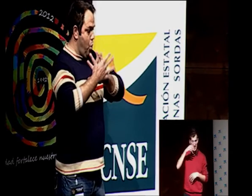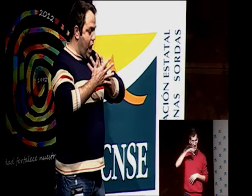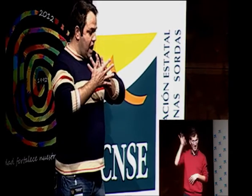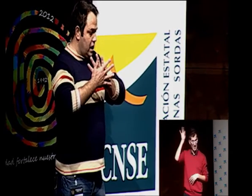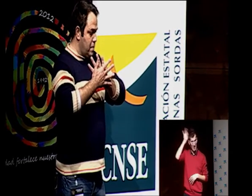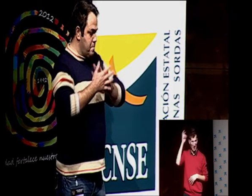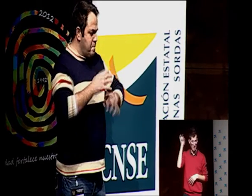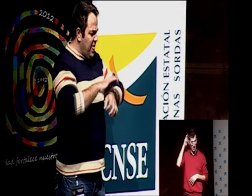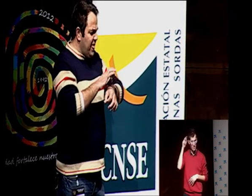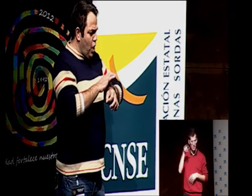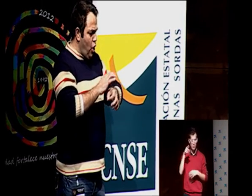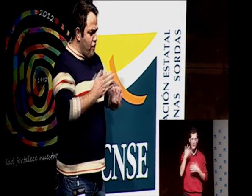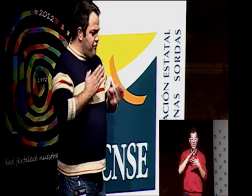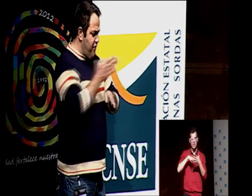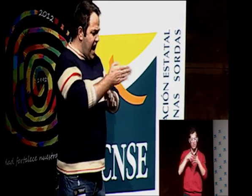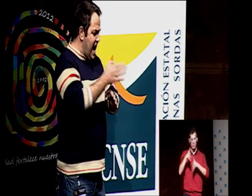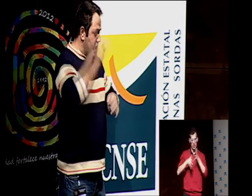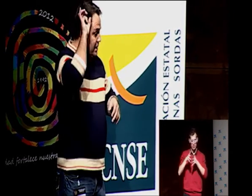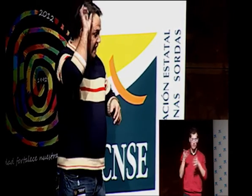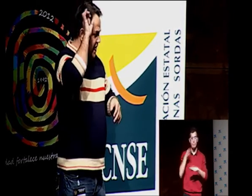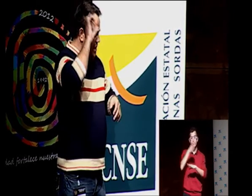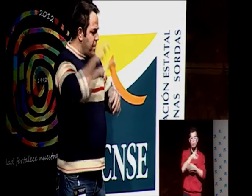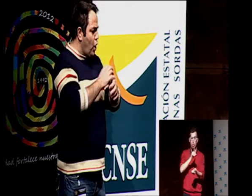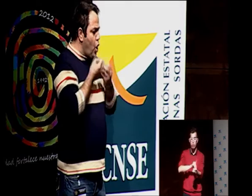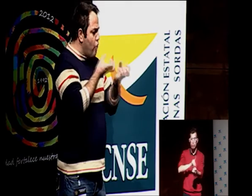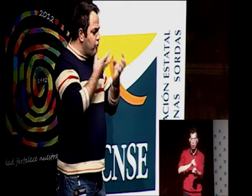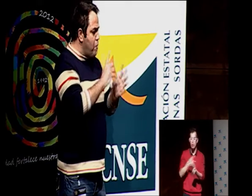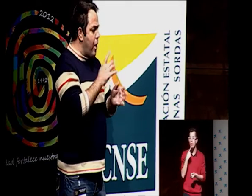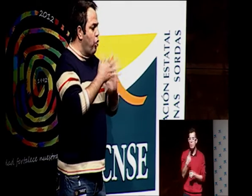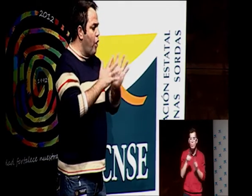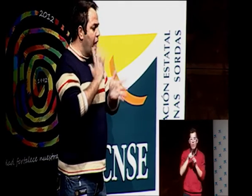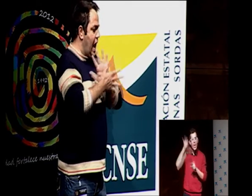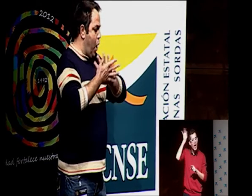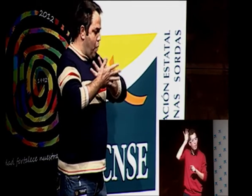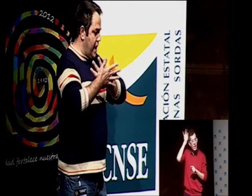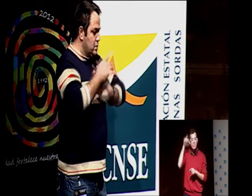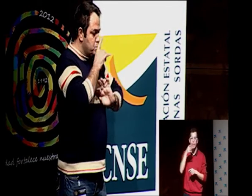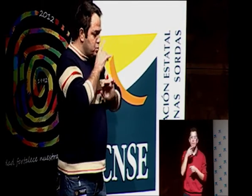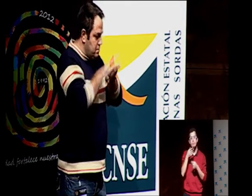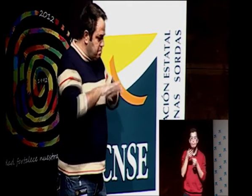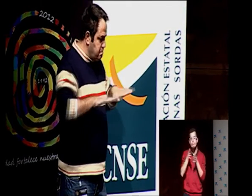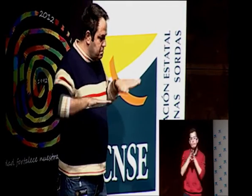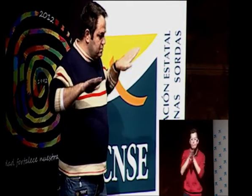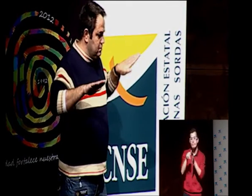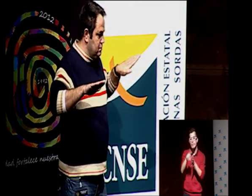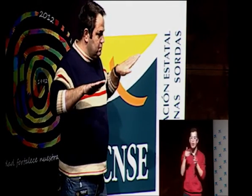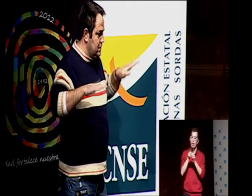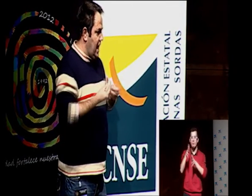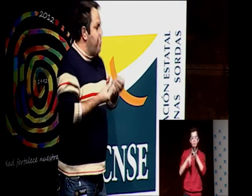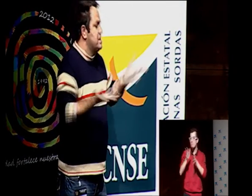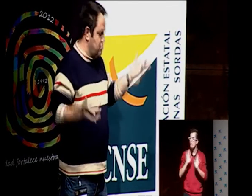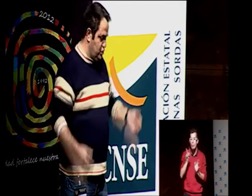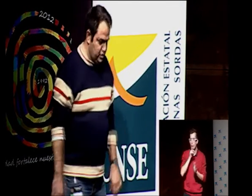participar siempre eh cuando una persona está